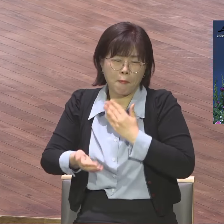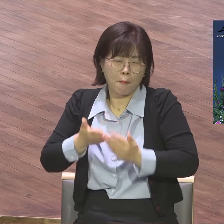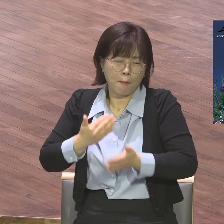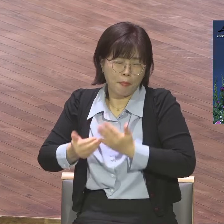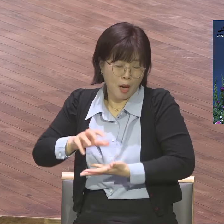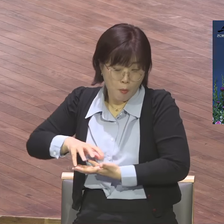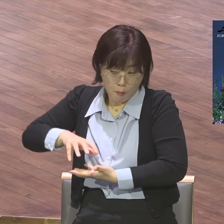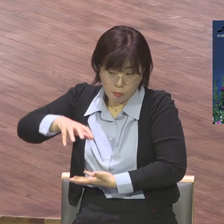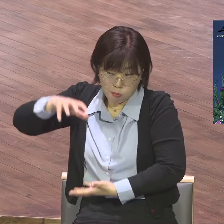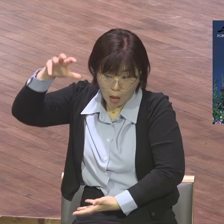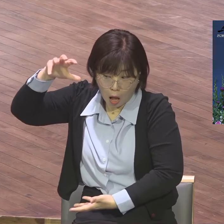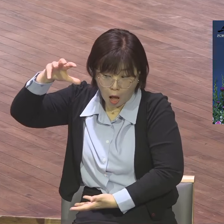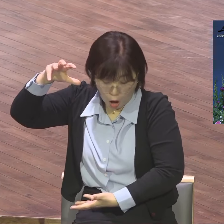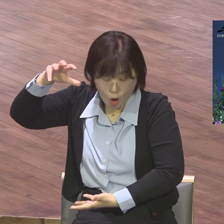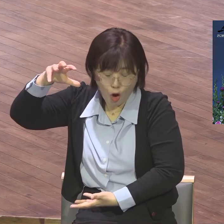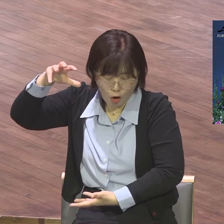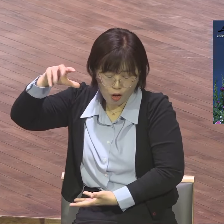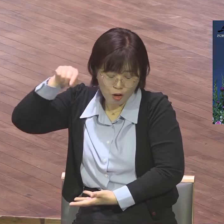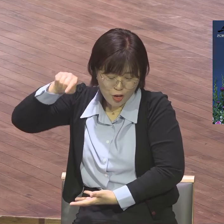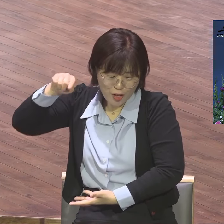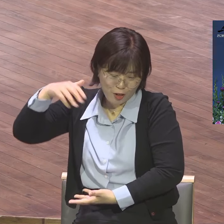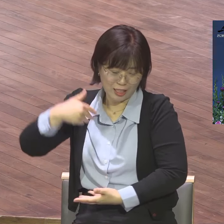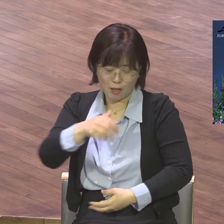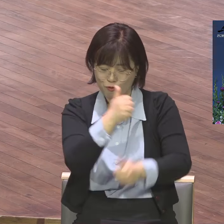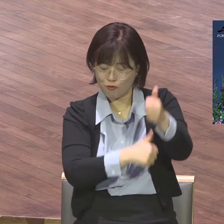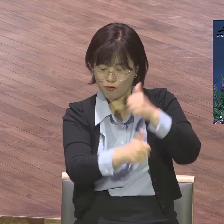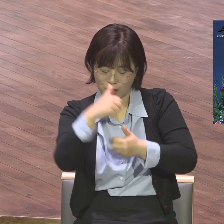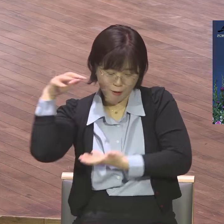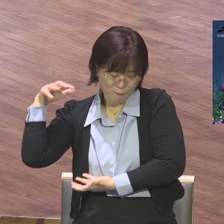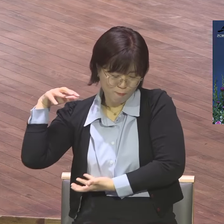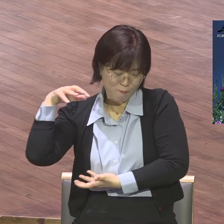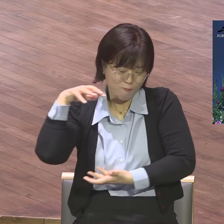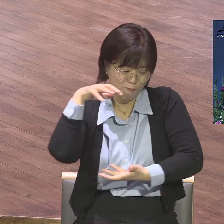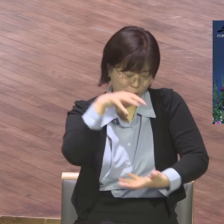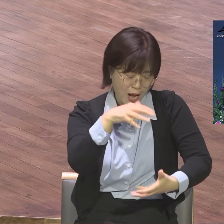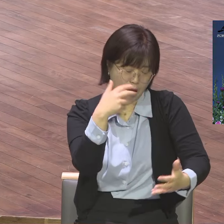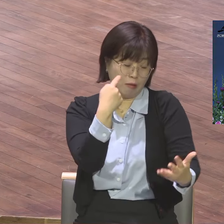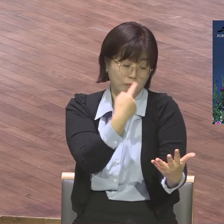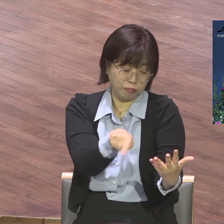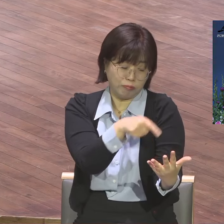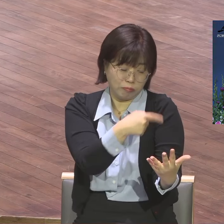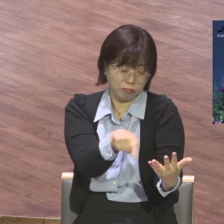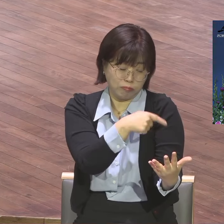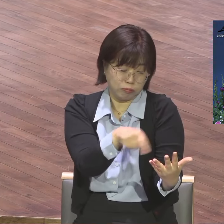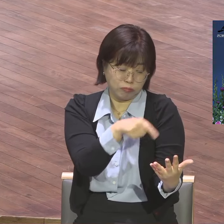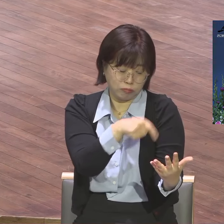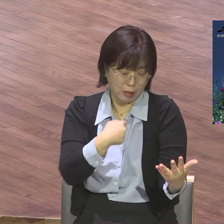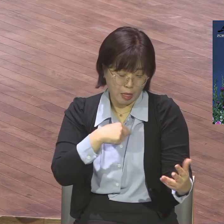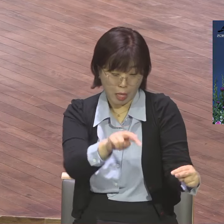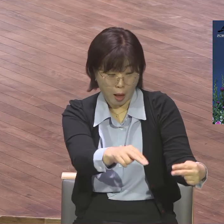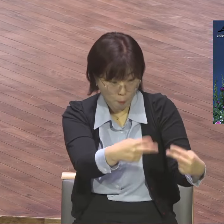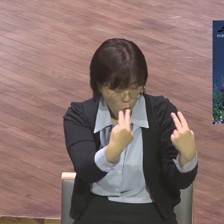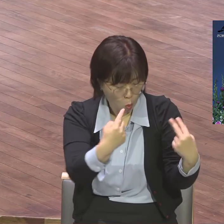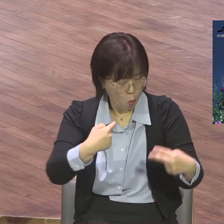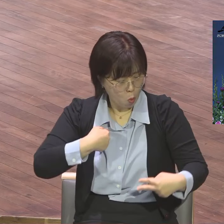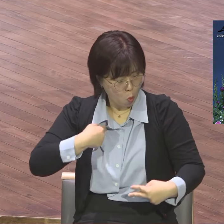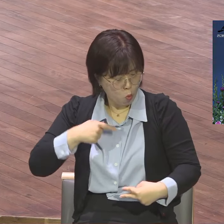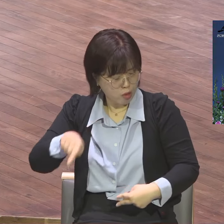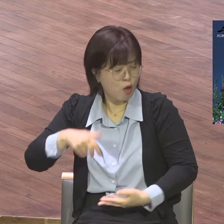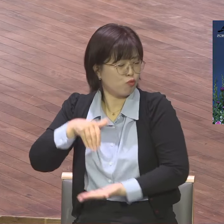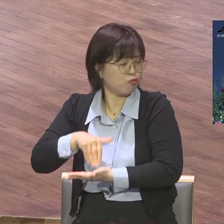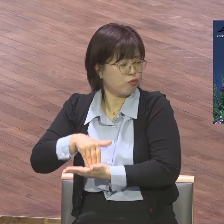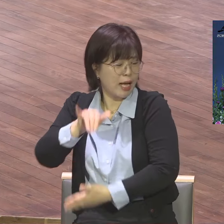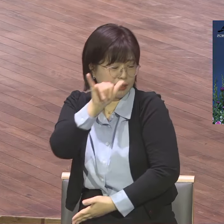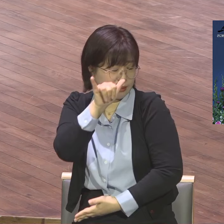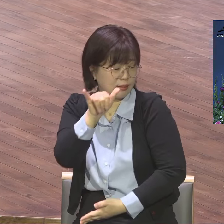이 교훈을 후대에게 전함으로써 다시는 자신과 같은 전철을 밟지 말 것을 그렇게